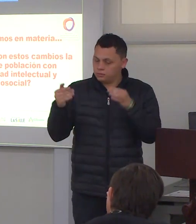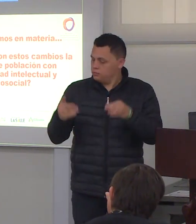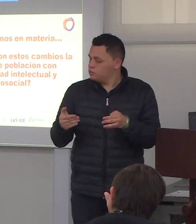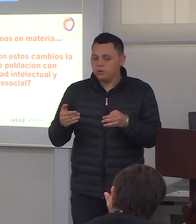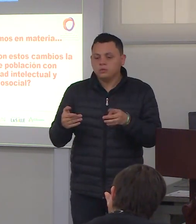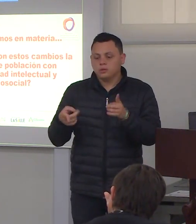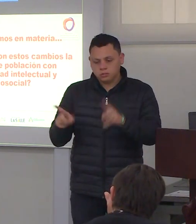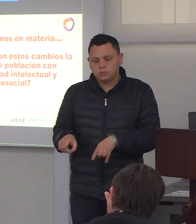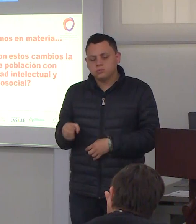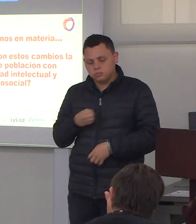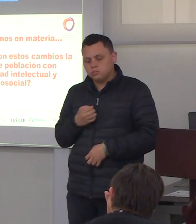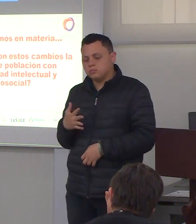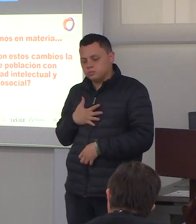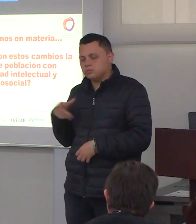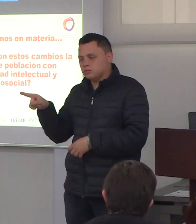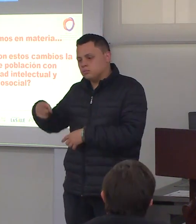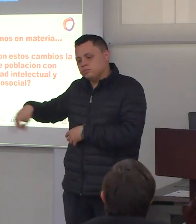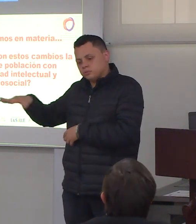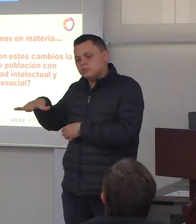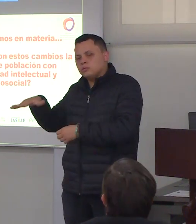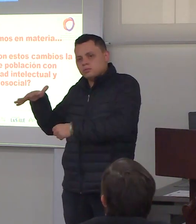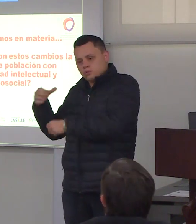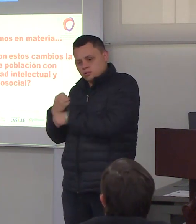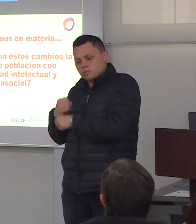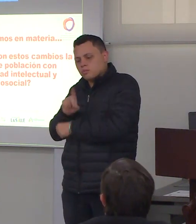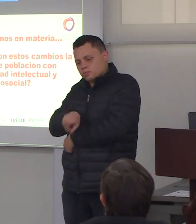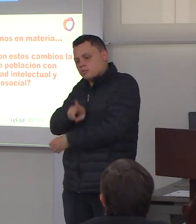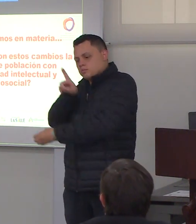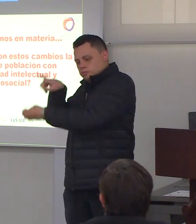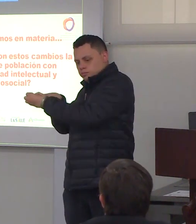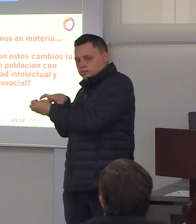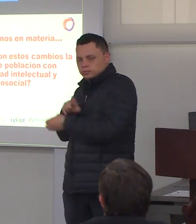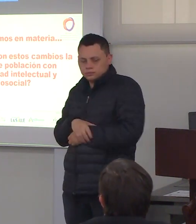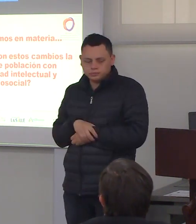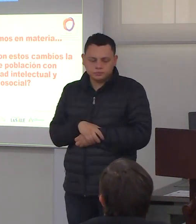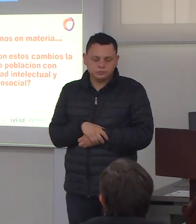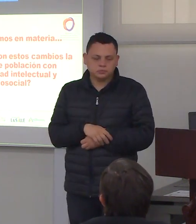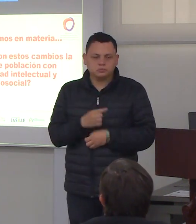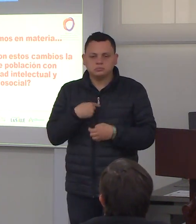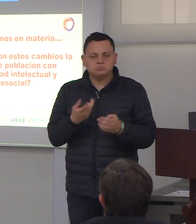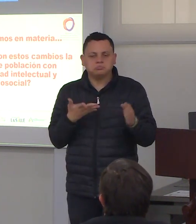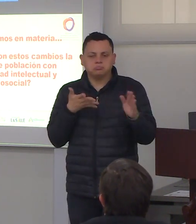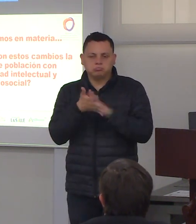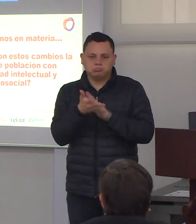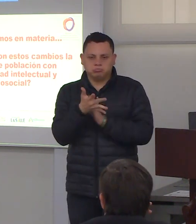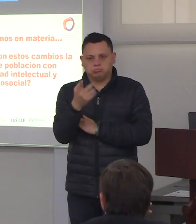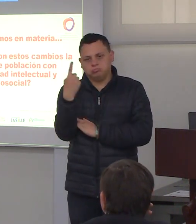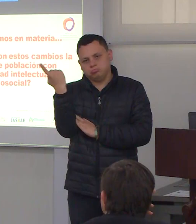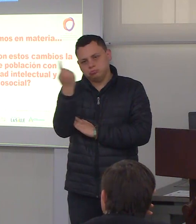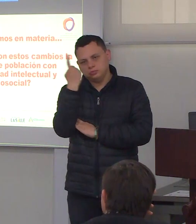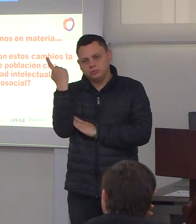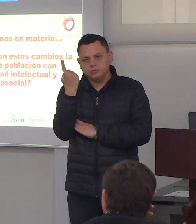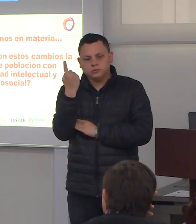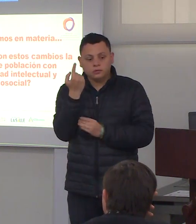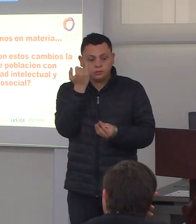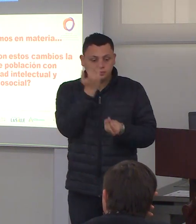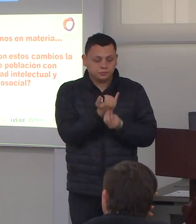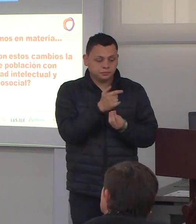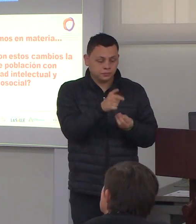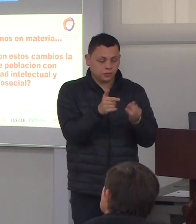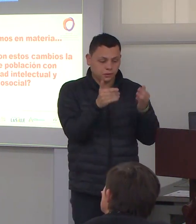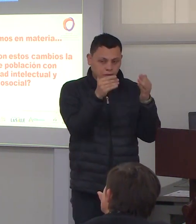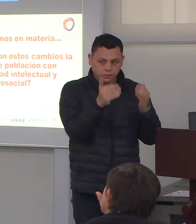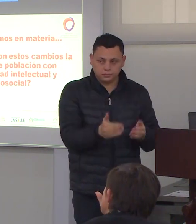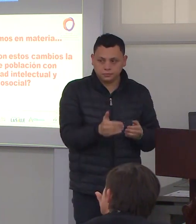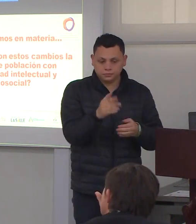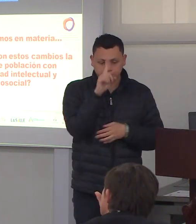una oportunidad en el mercado laboral. Pero esto que les cuento es como en general, puntualmente para discapacidad